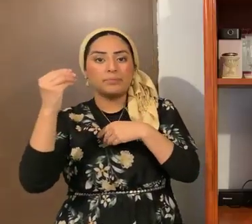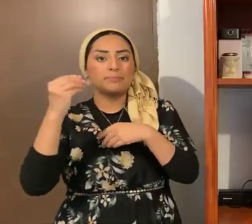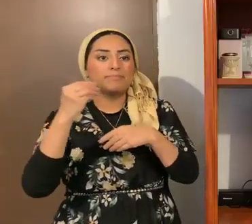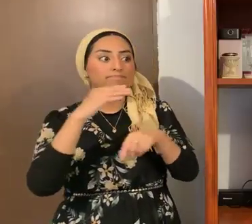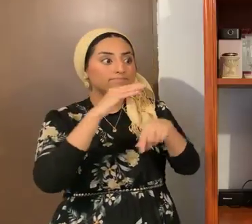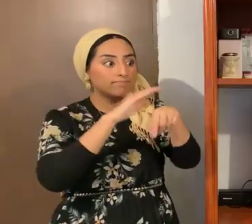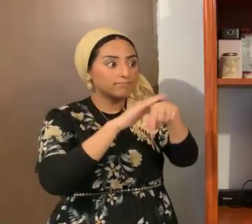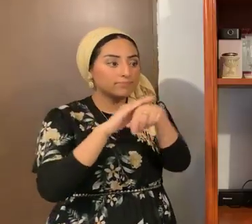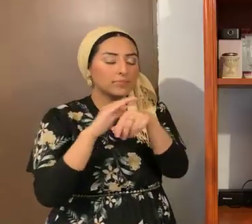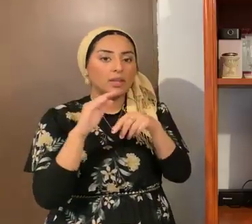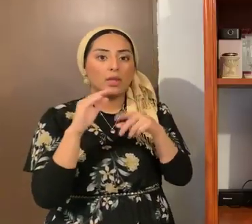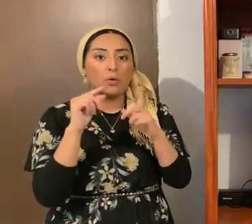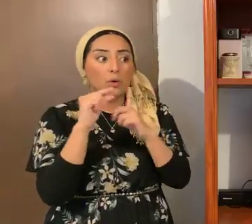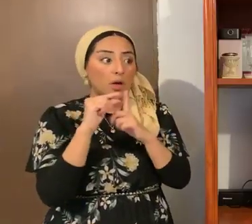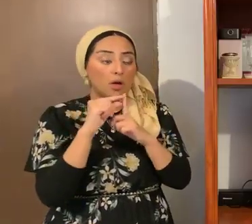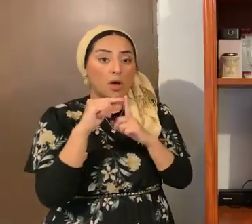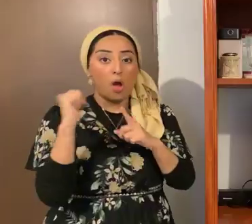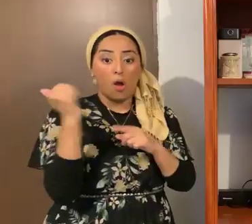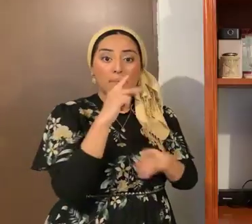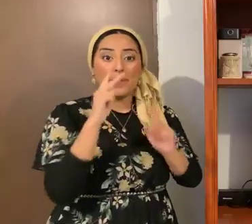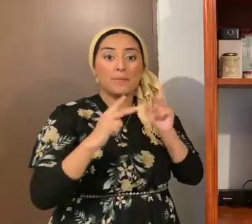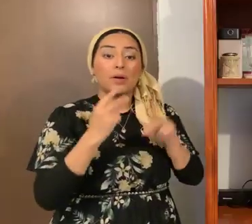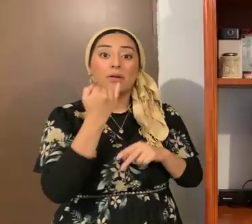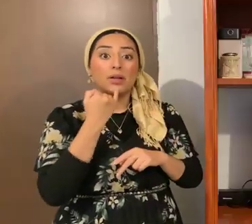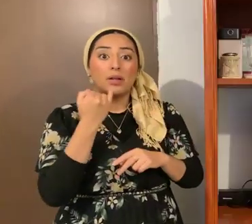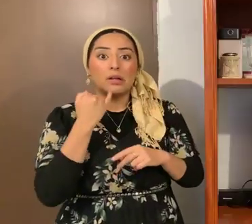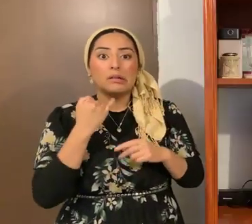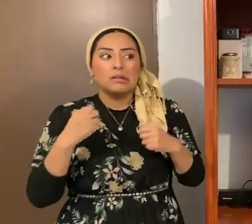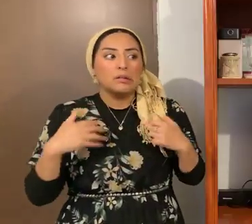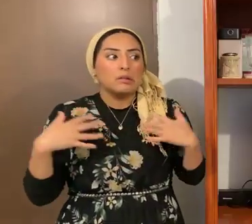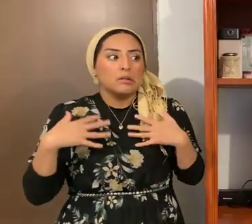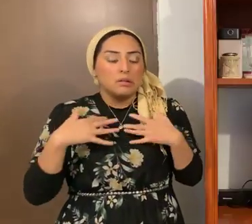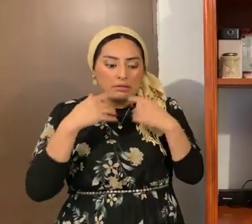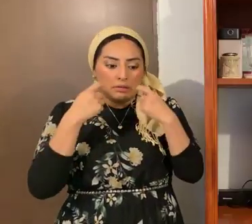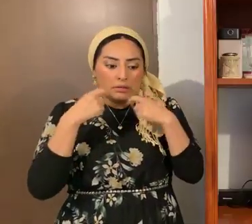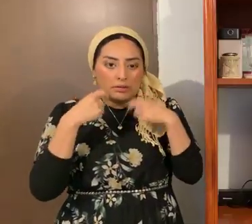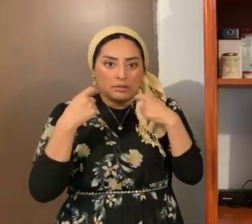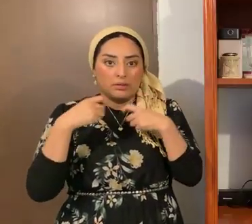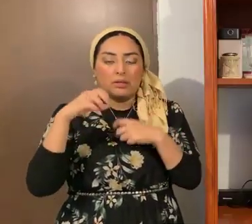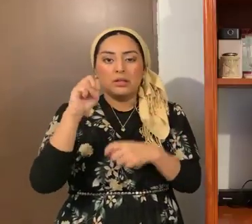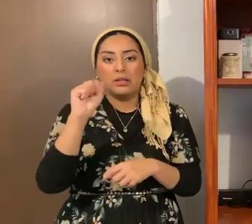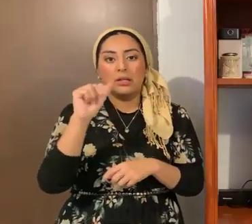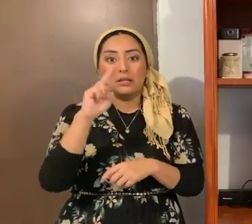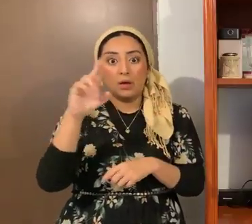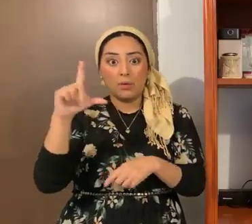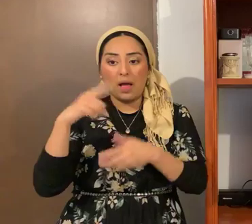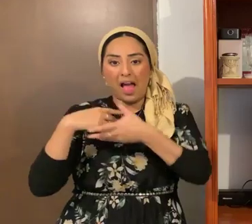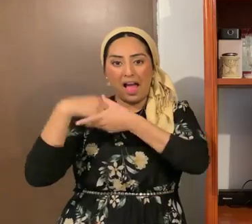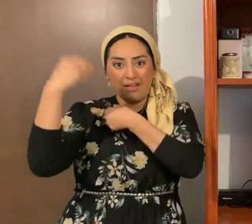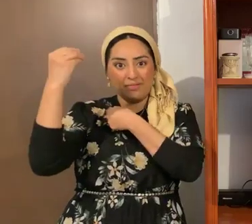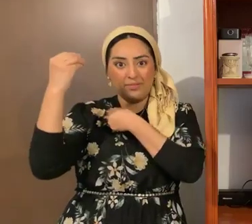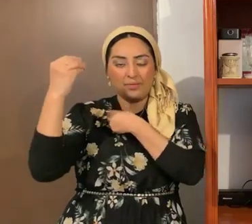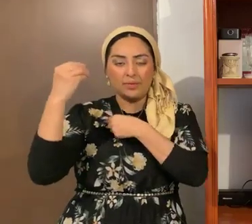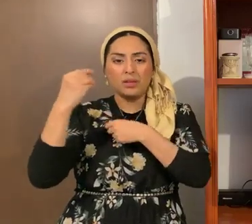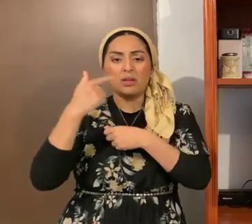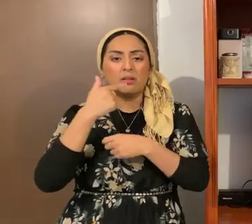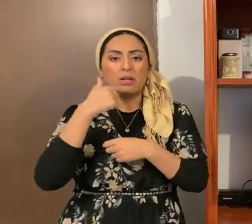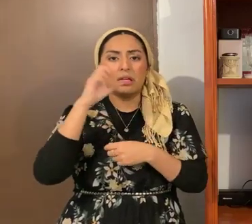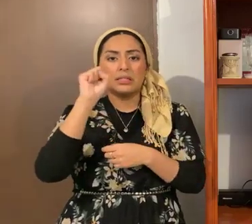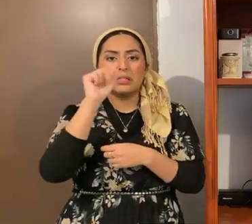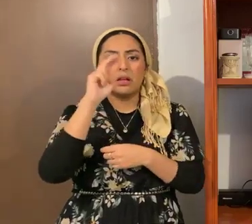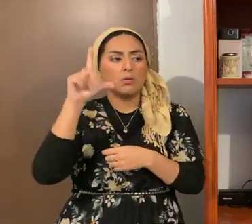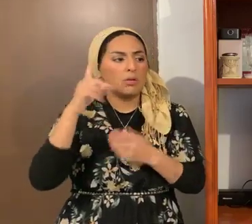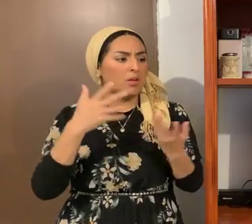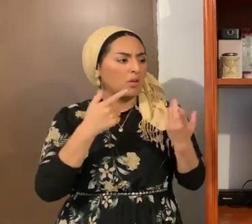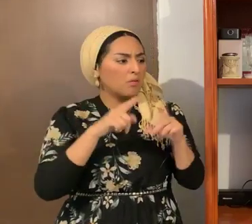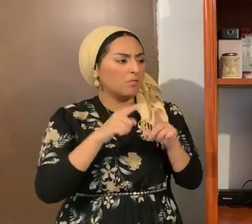estas palabras en oídos del pueblo, y todo el pueblo alzó su voz y lloró. Y he aquí Saúl que venía del campo tras los bueyes, y dijo Saúl: ¿qué